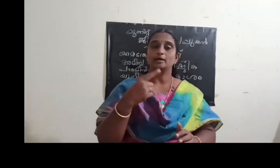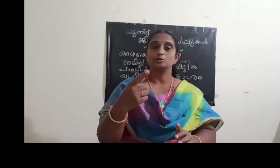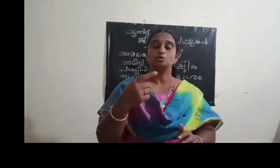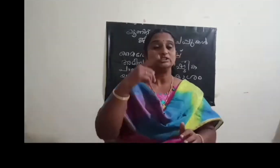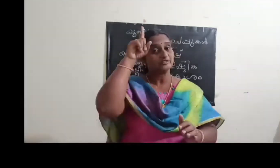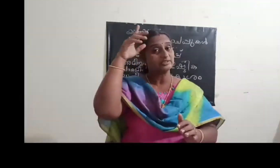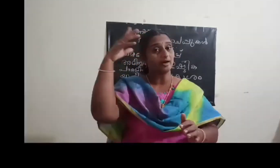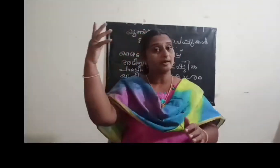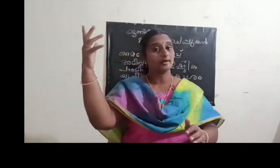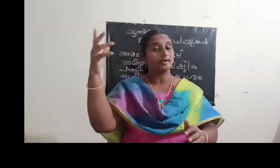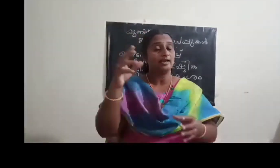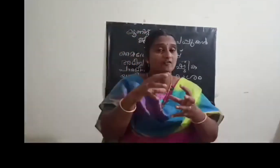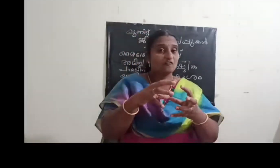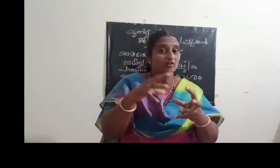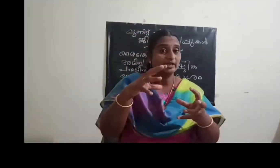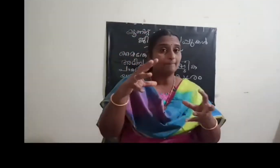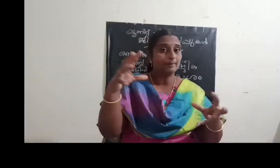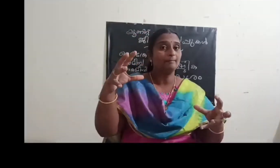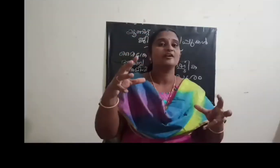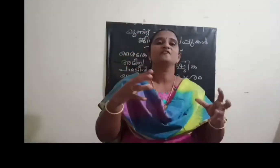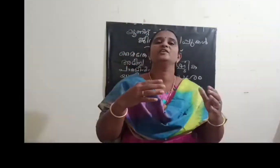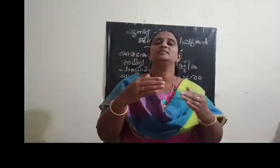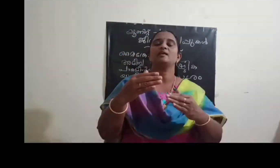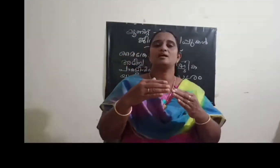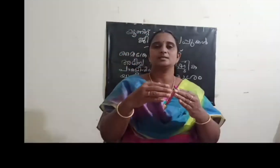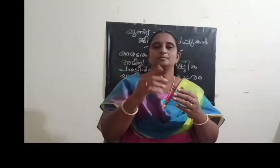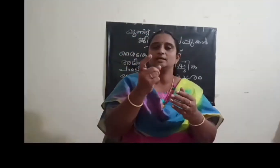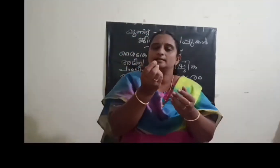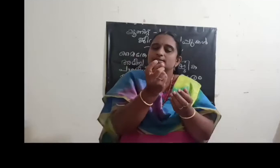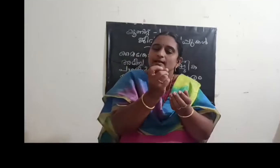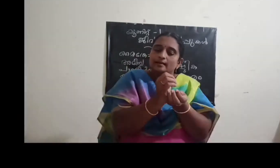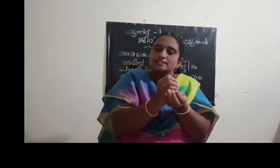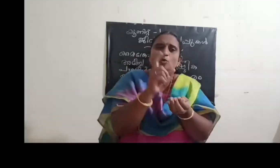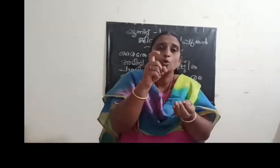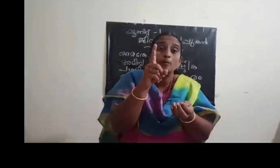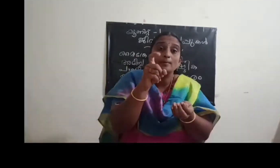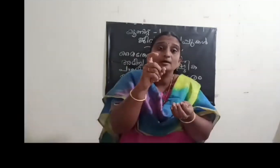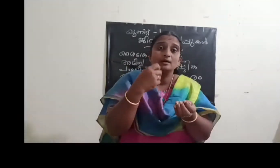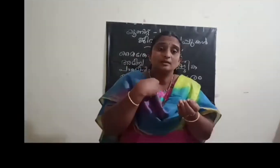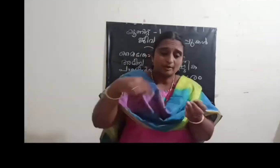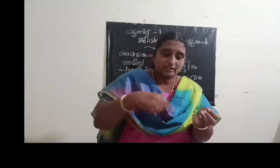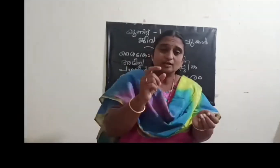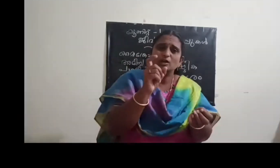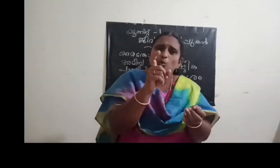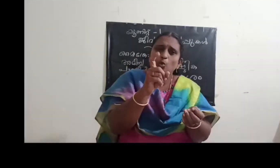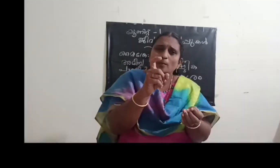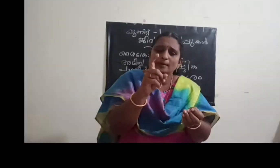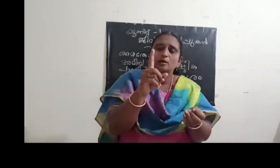പറഞ്ഞു, ജീവജാലങ്ങളെല്ലാം വലിപ്പം വ്യത്യാസം. ചിലത് ചെറിയ ഉറുമ്പ്, നമ്മുടെ വീട്ടിലൊക്കെ ഉറുമ്പ്,